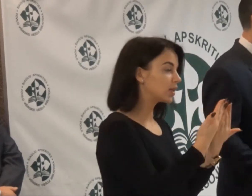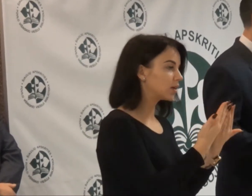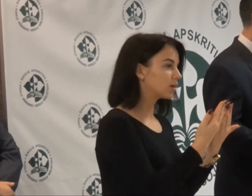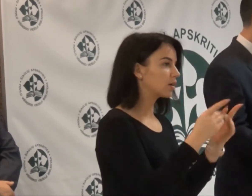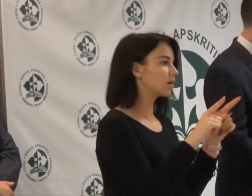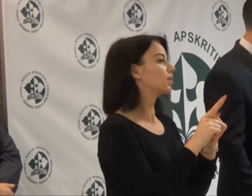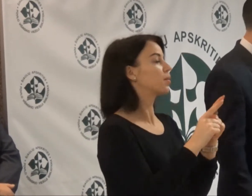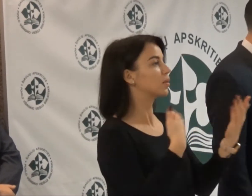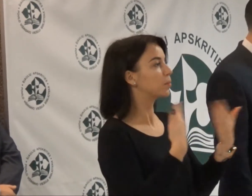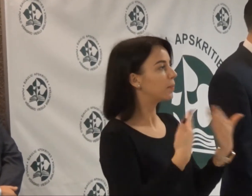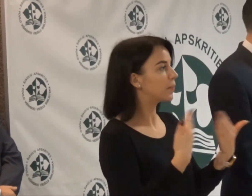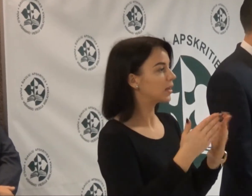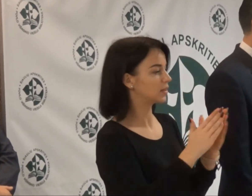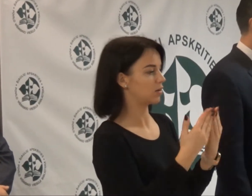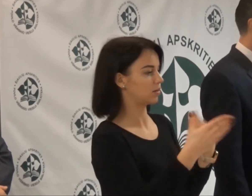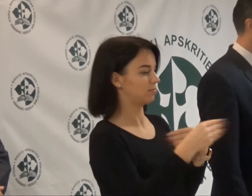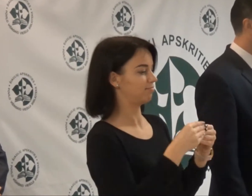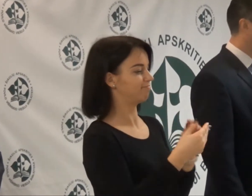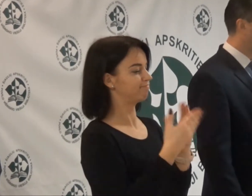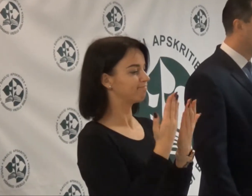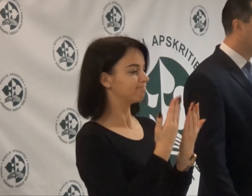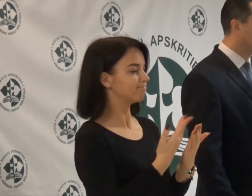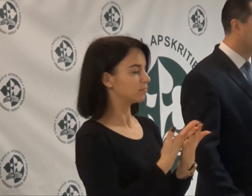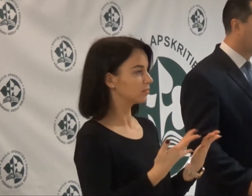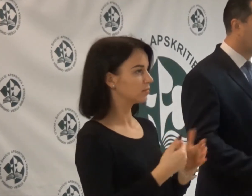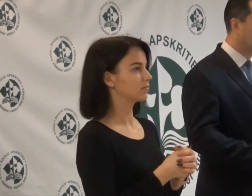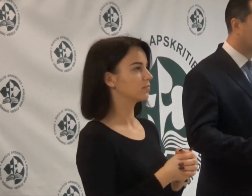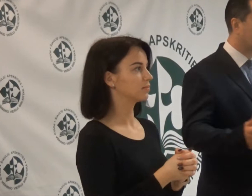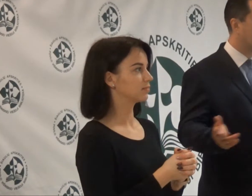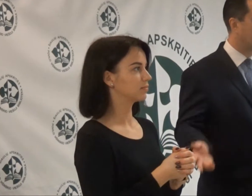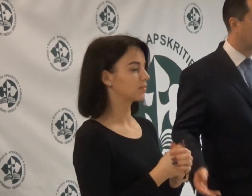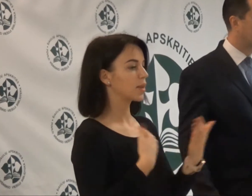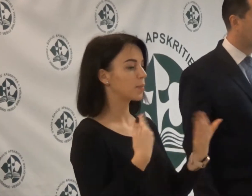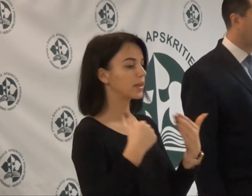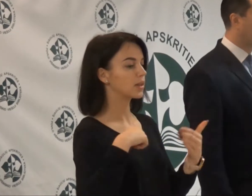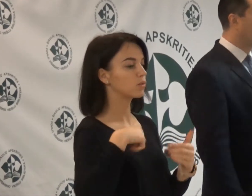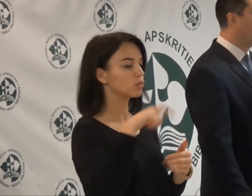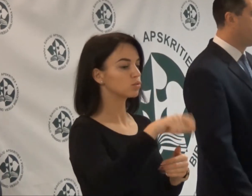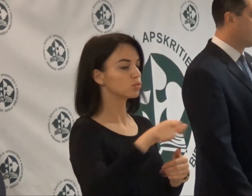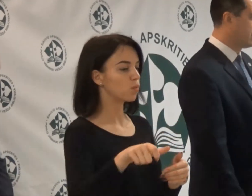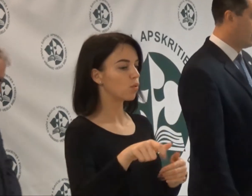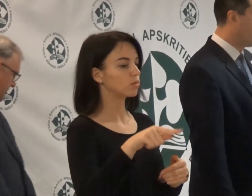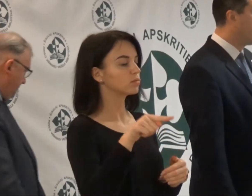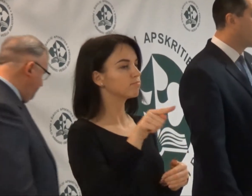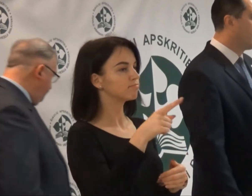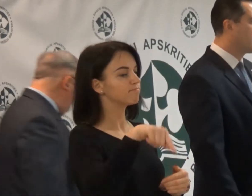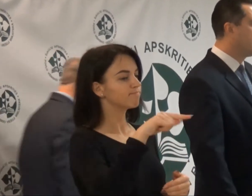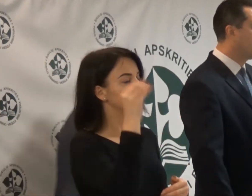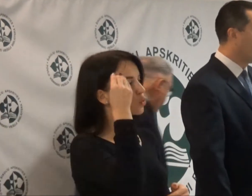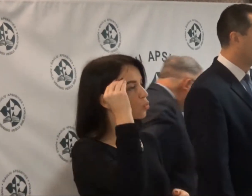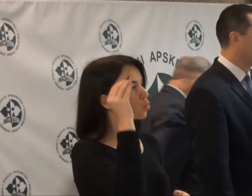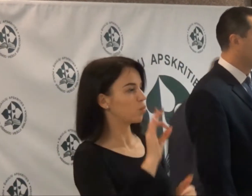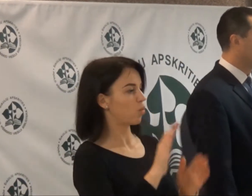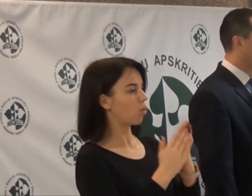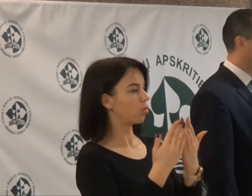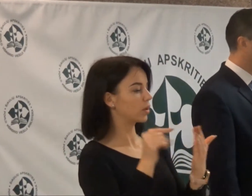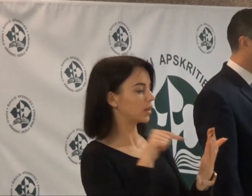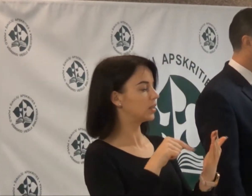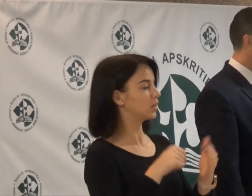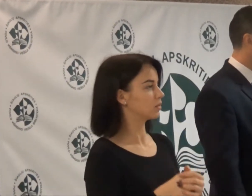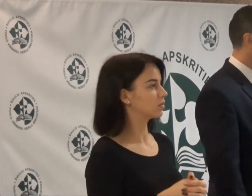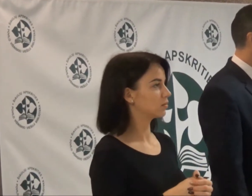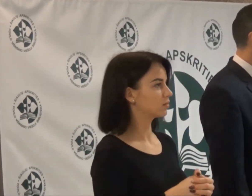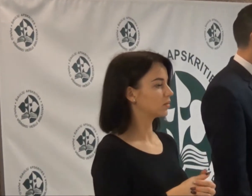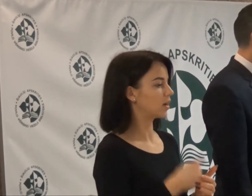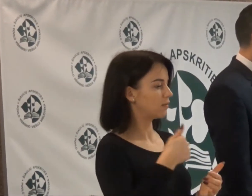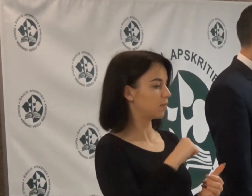nebejingi bendravimui su knyga. Esam nebejingi bendravimui su tais žmonėmis, kurie rūpinasi knyga, kad ji